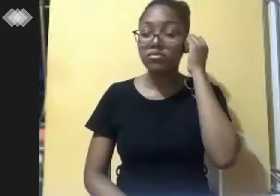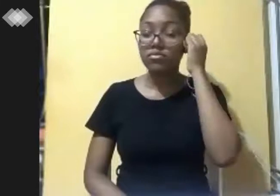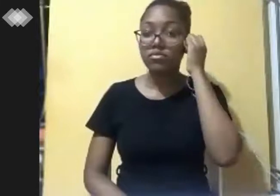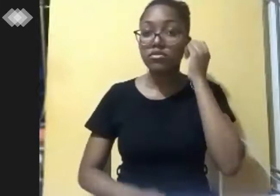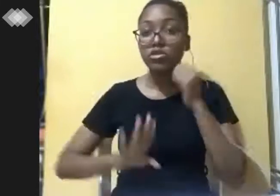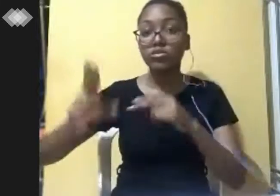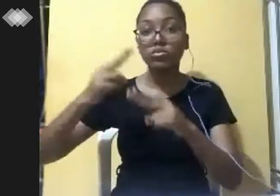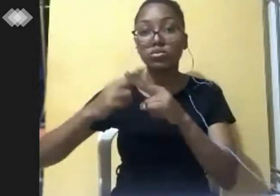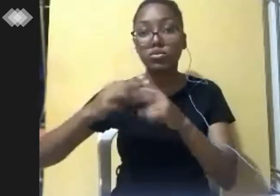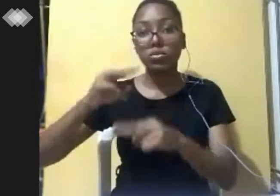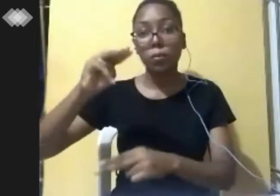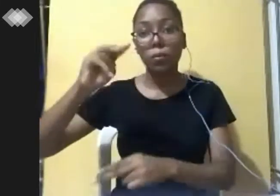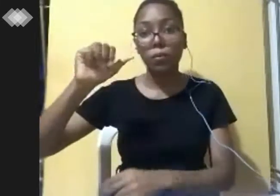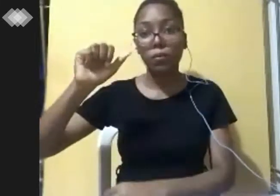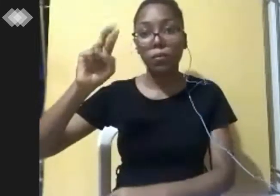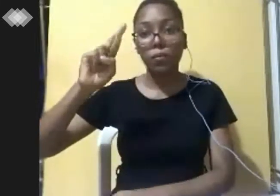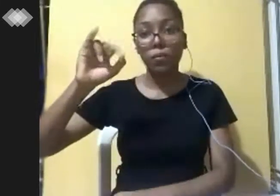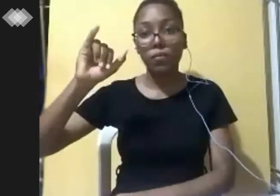Maritza.